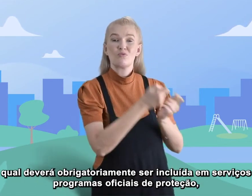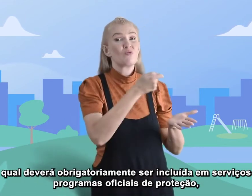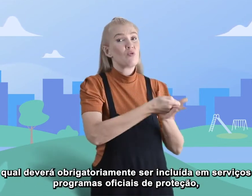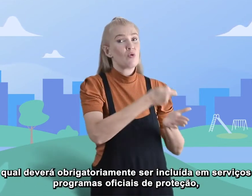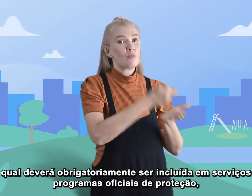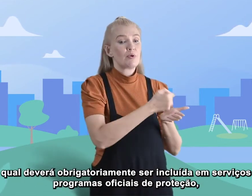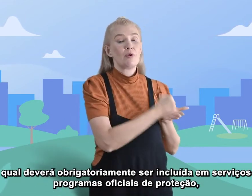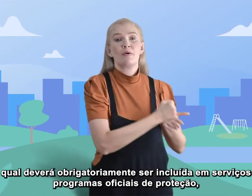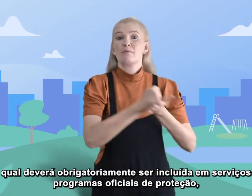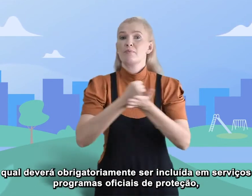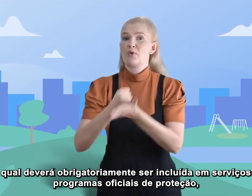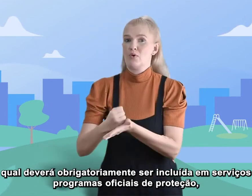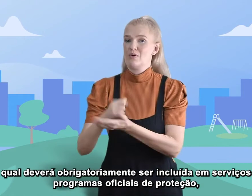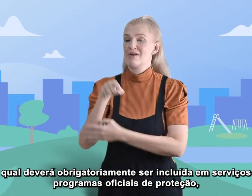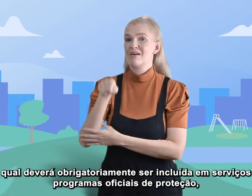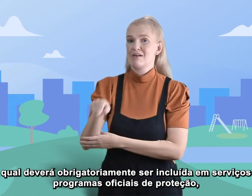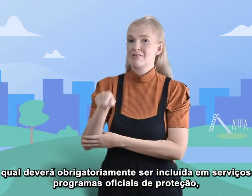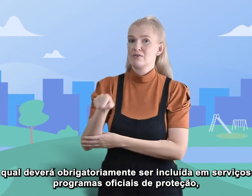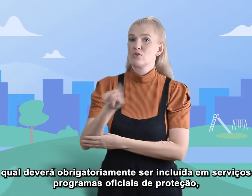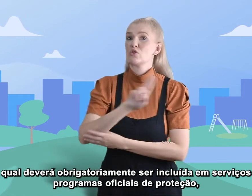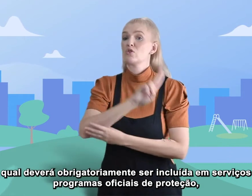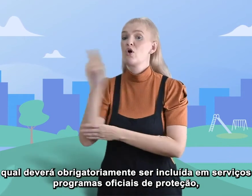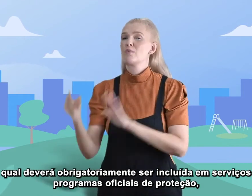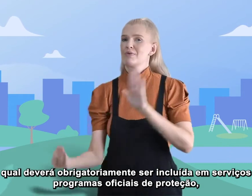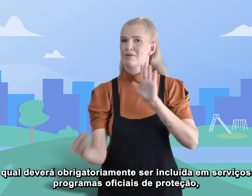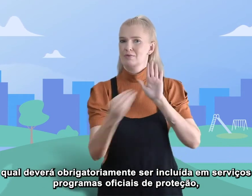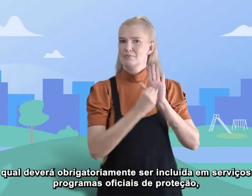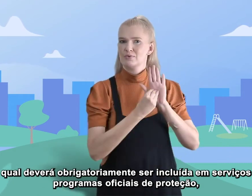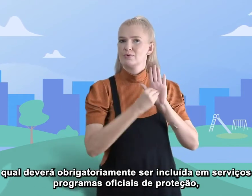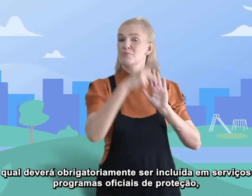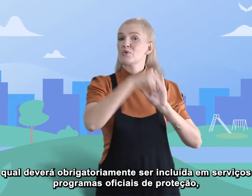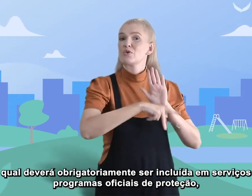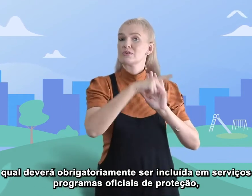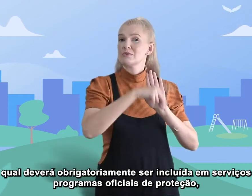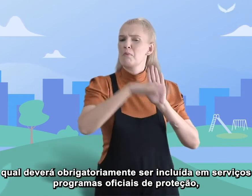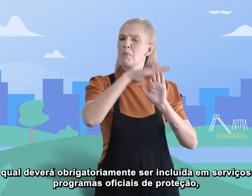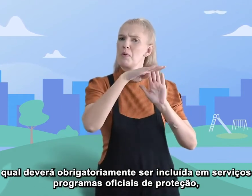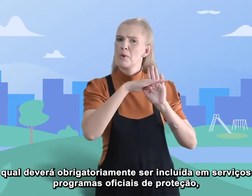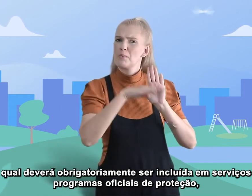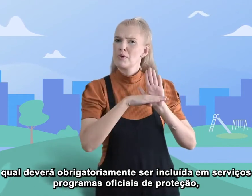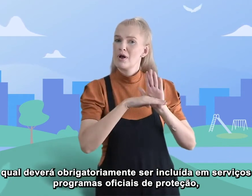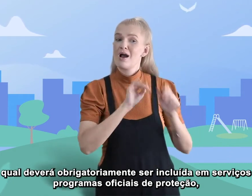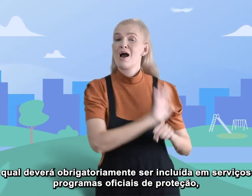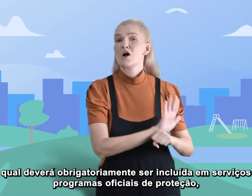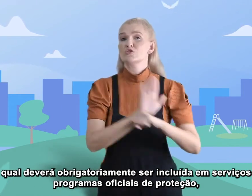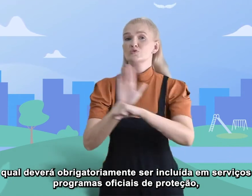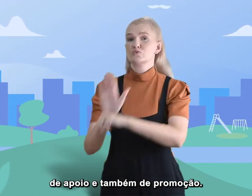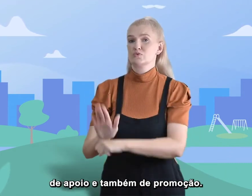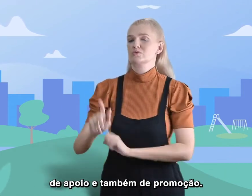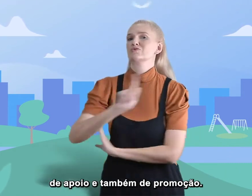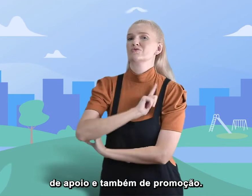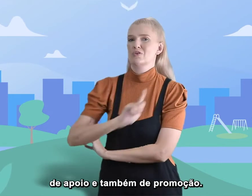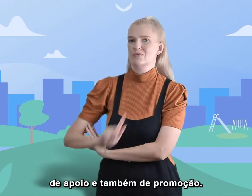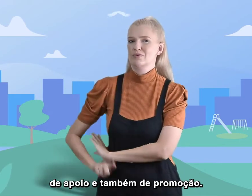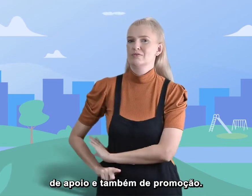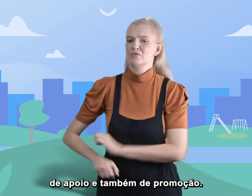incluída em serviços e programas oficiais de proteção, de apoio